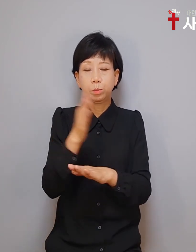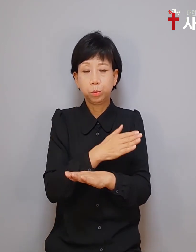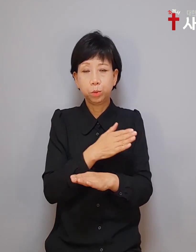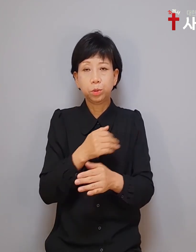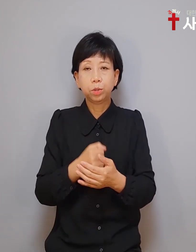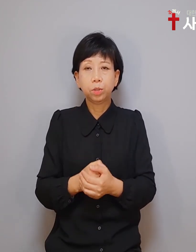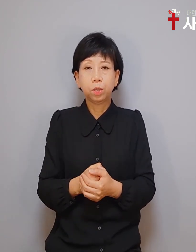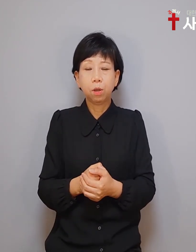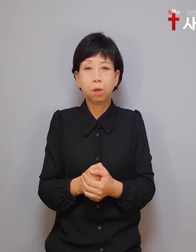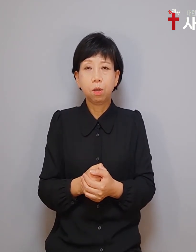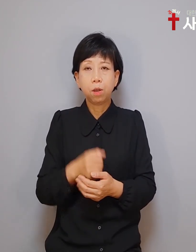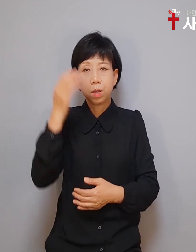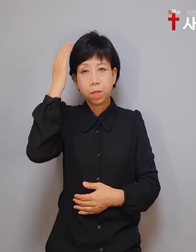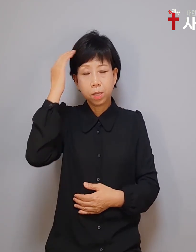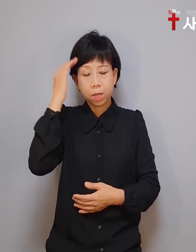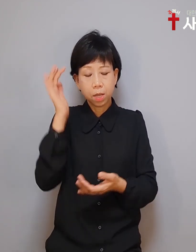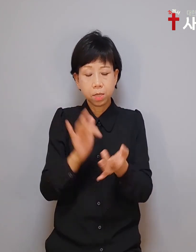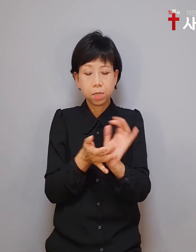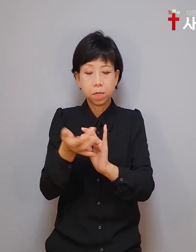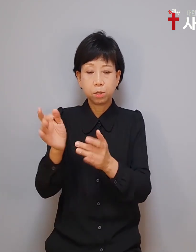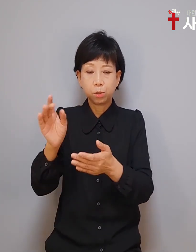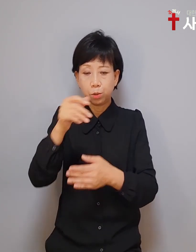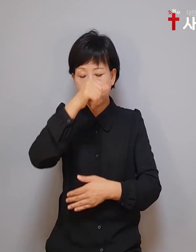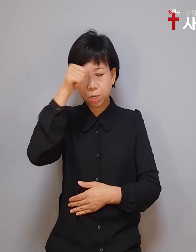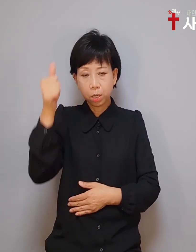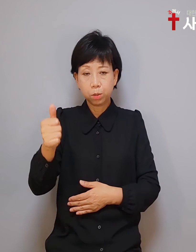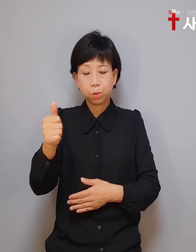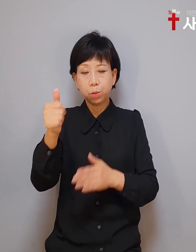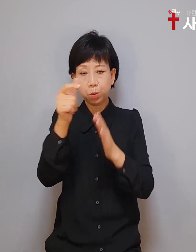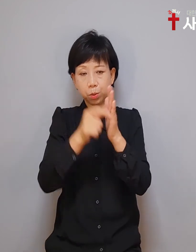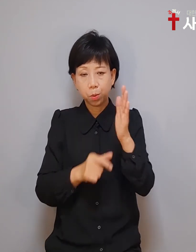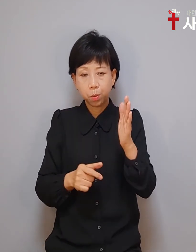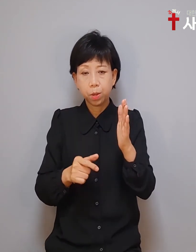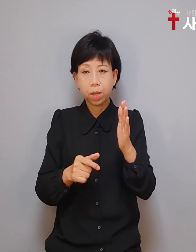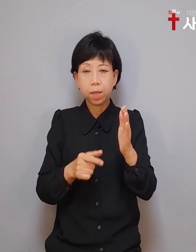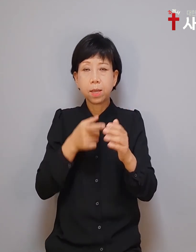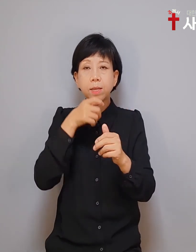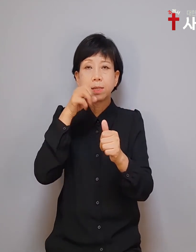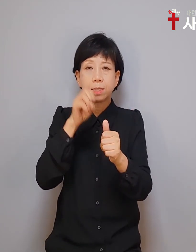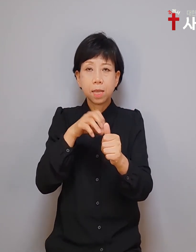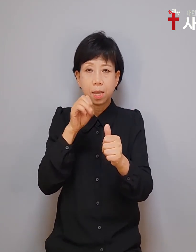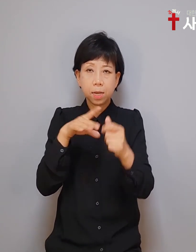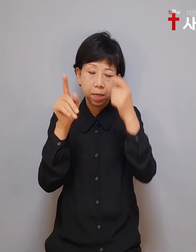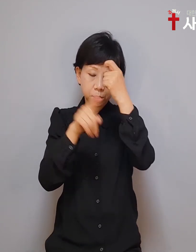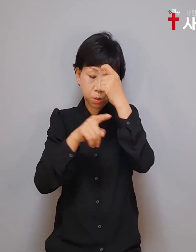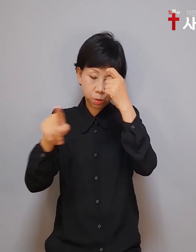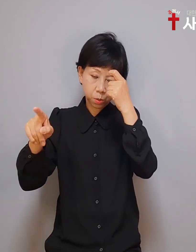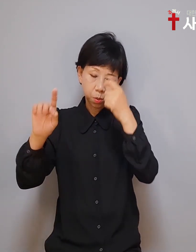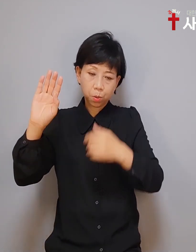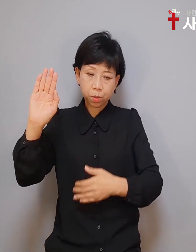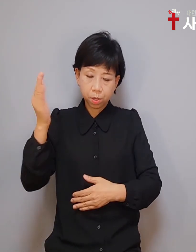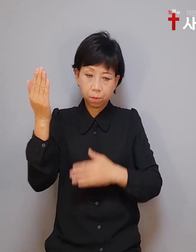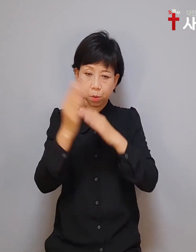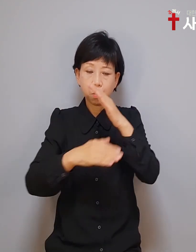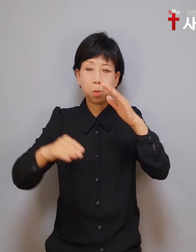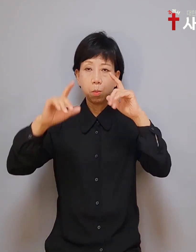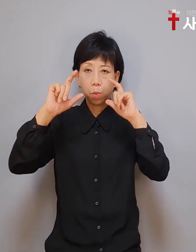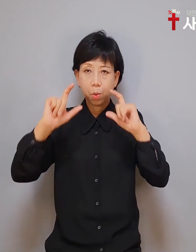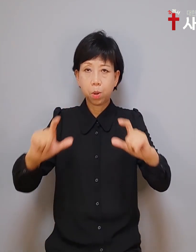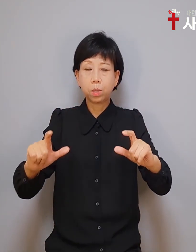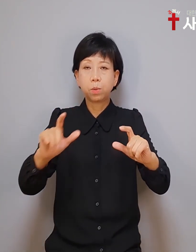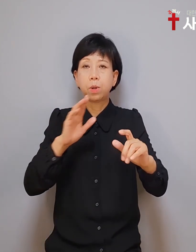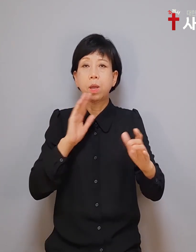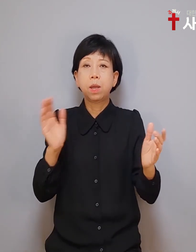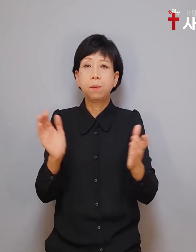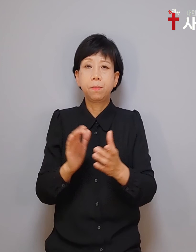장로회 사랑하는 우리 교회의 세례교인이 된 걸 성부와 성자와 성령의 이름으로